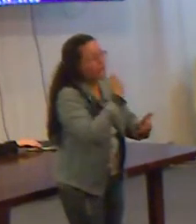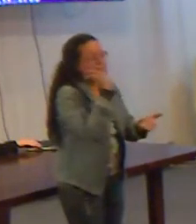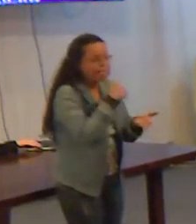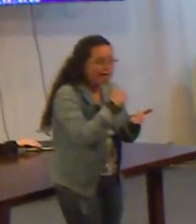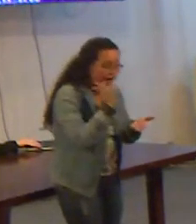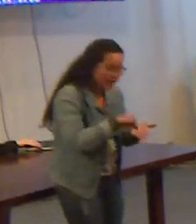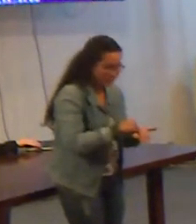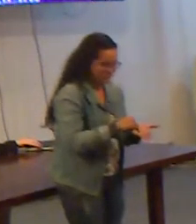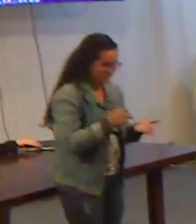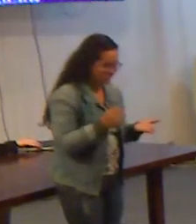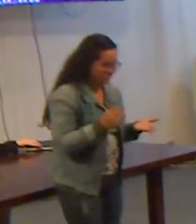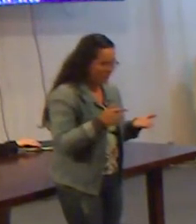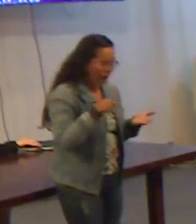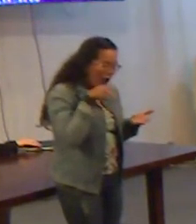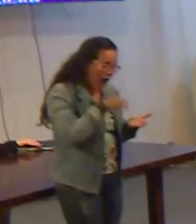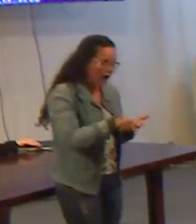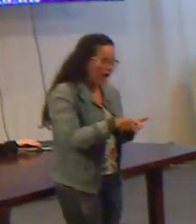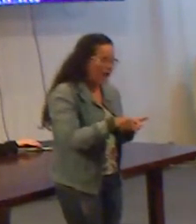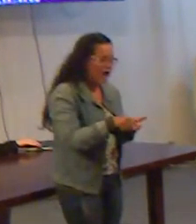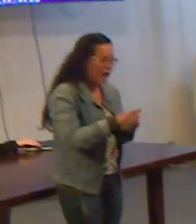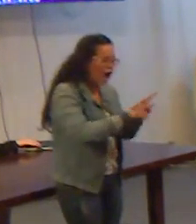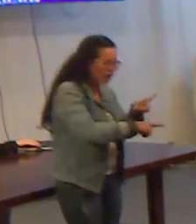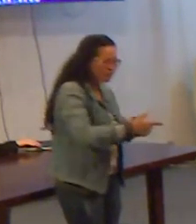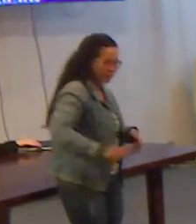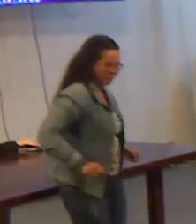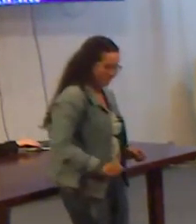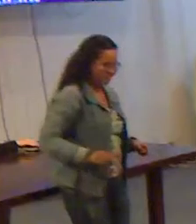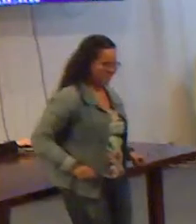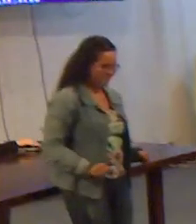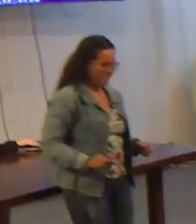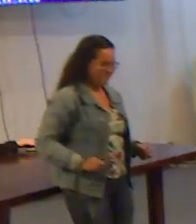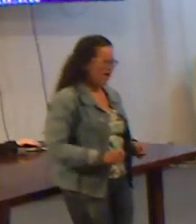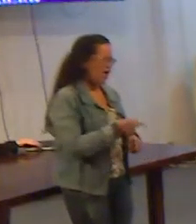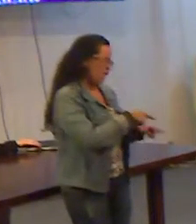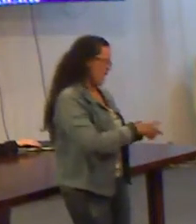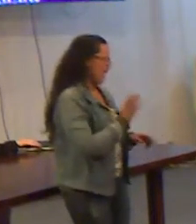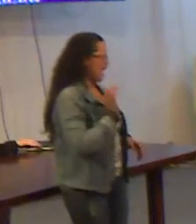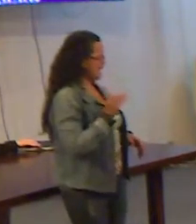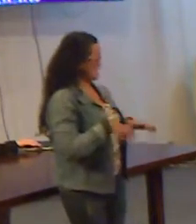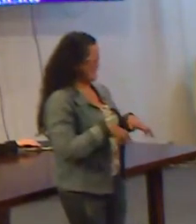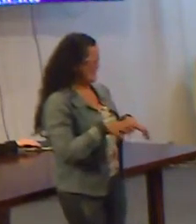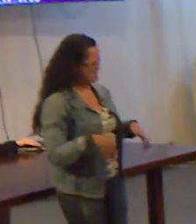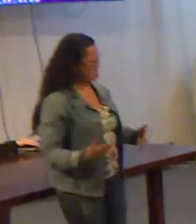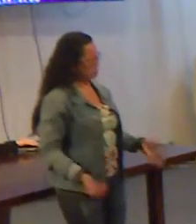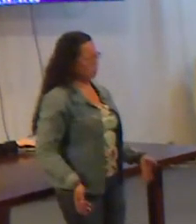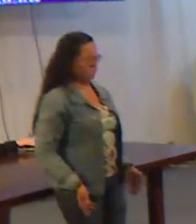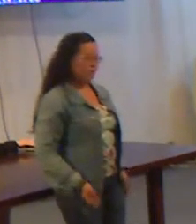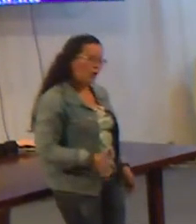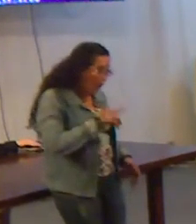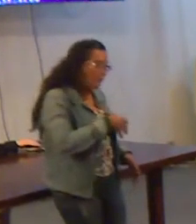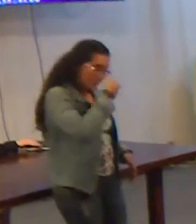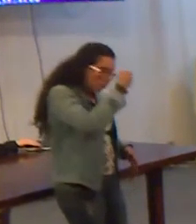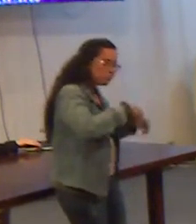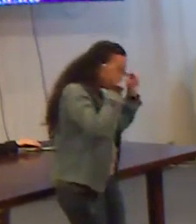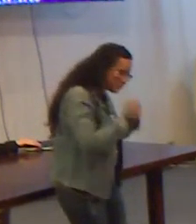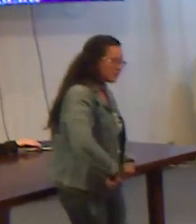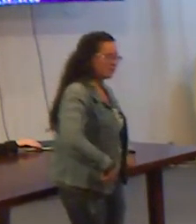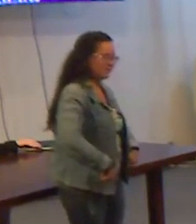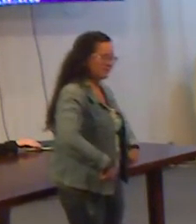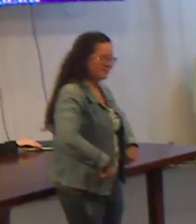baile. Entonces podíamos, porque muchos estaban en sillas de ruedas y decían como, no, pero es que esa actividad, y les mostrábamos de verdad que sí se podía